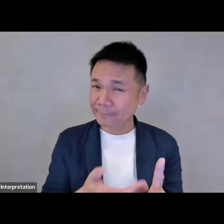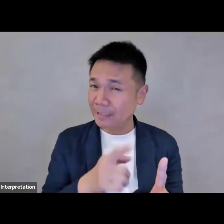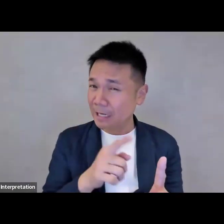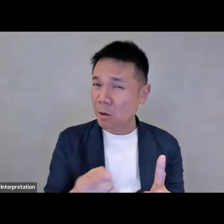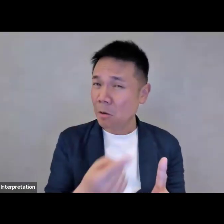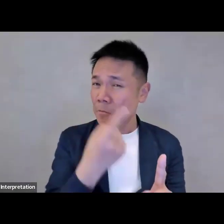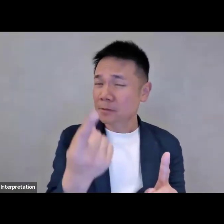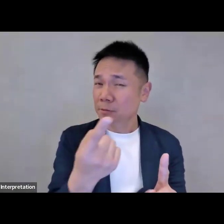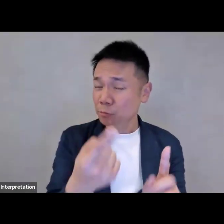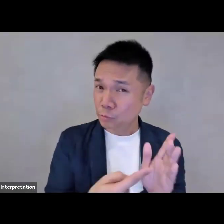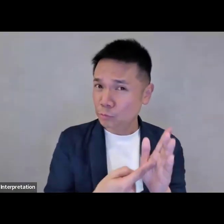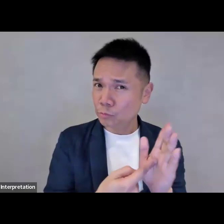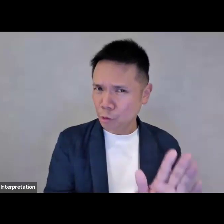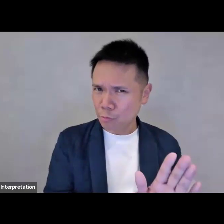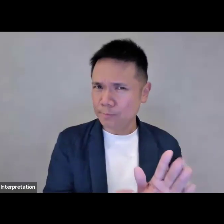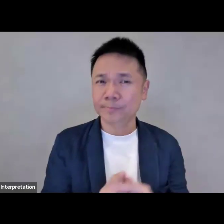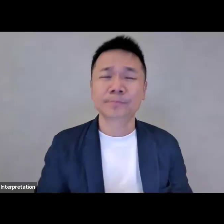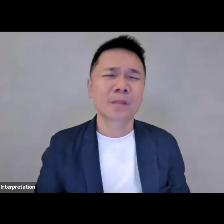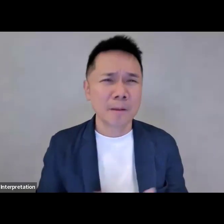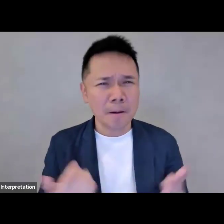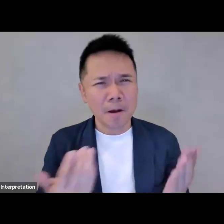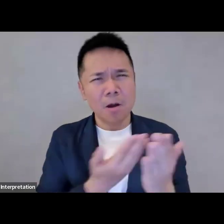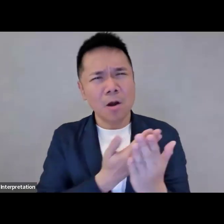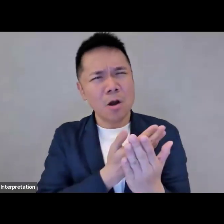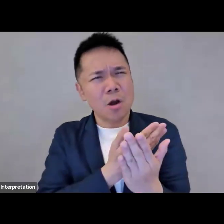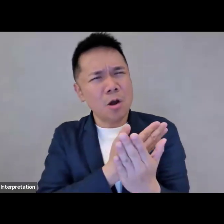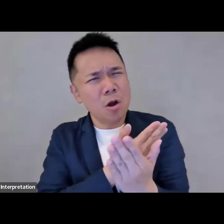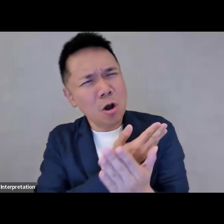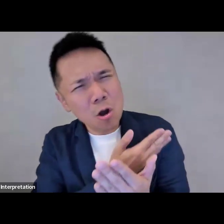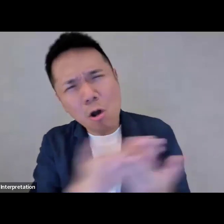对我来说，第二件事，